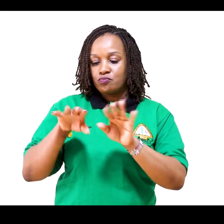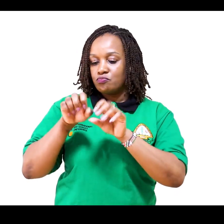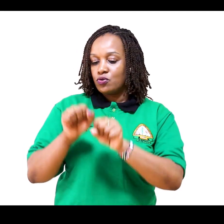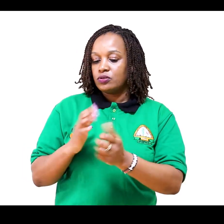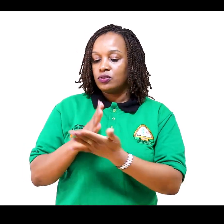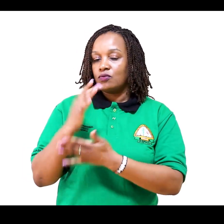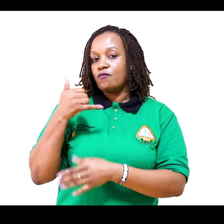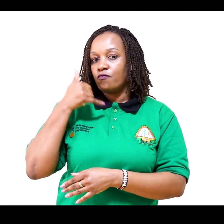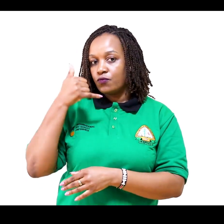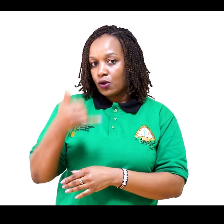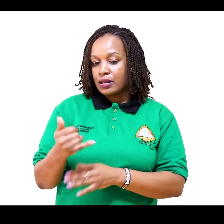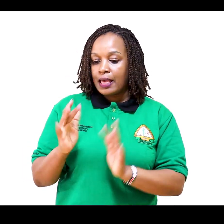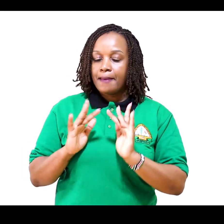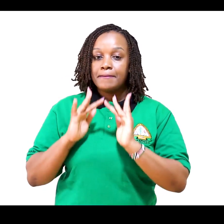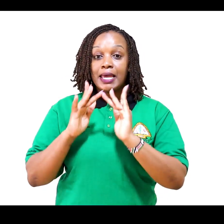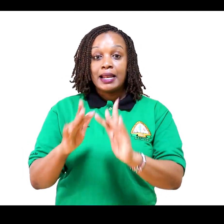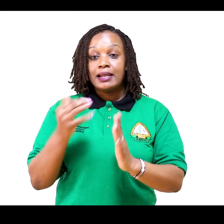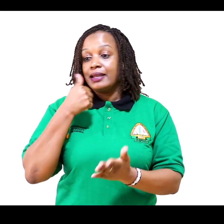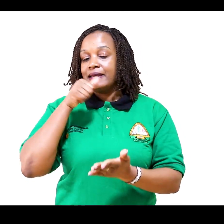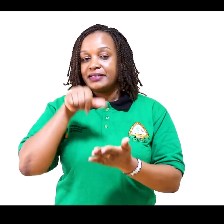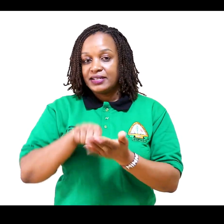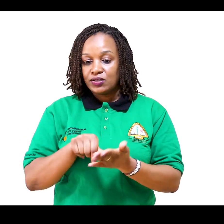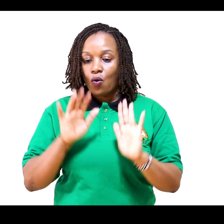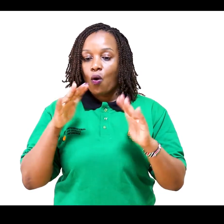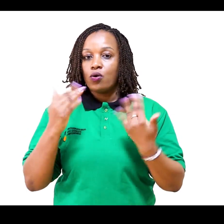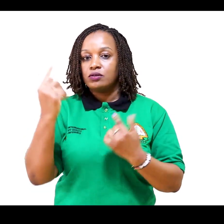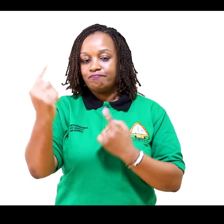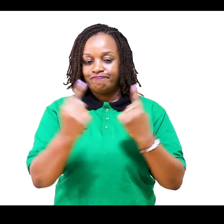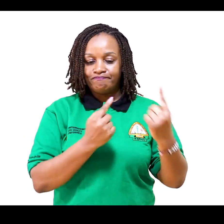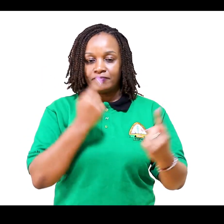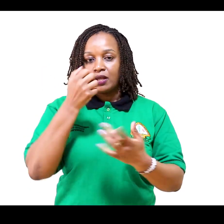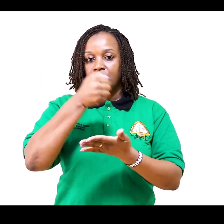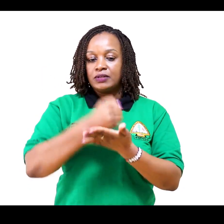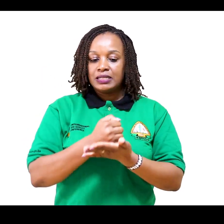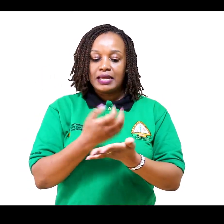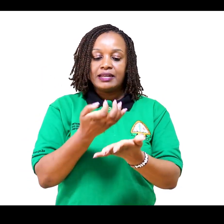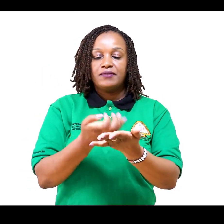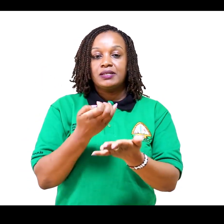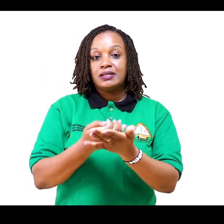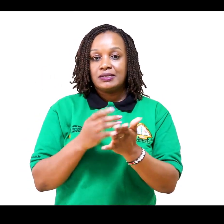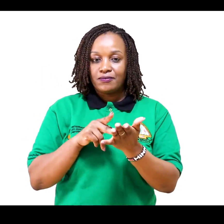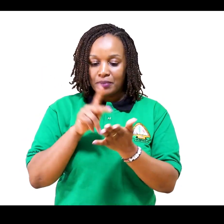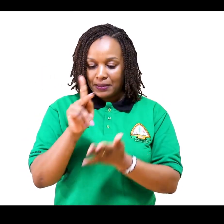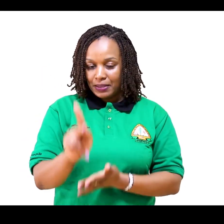pepe, barua au matembezi ya kimwili na udhibitisho wa malipo. Gharama ya huduma hii ni